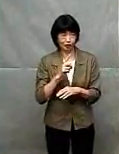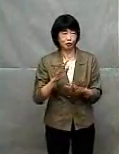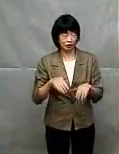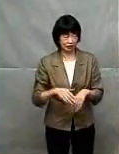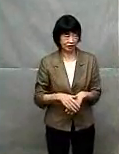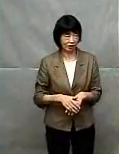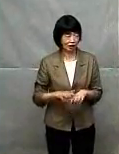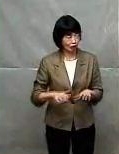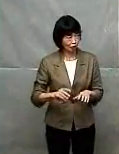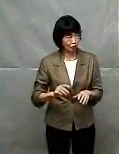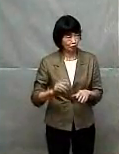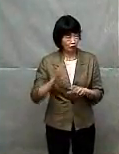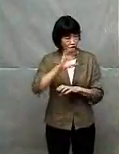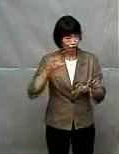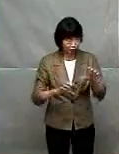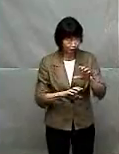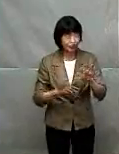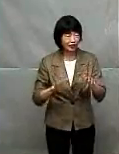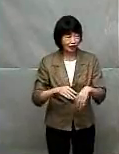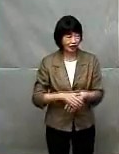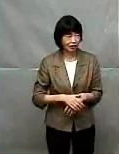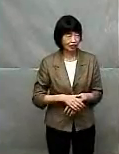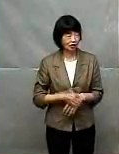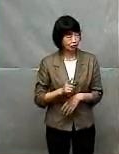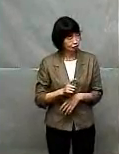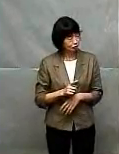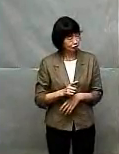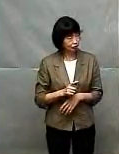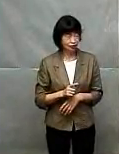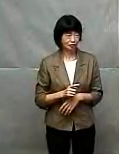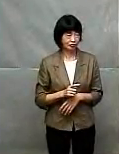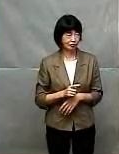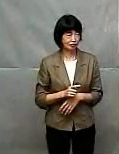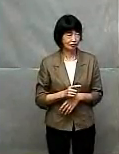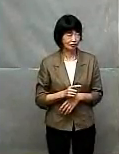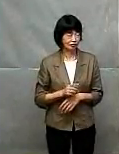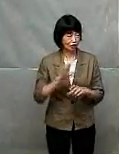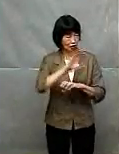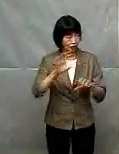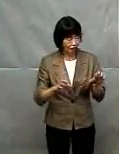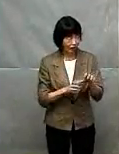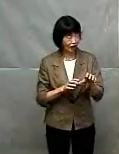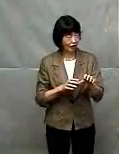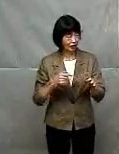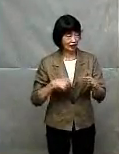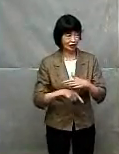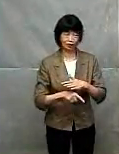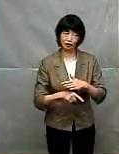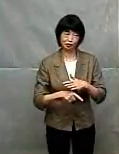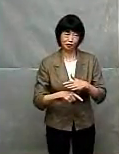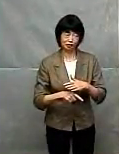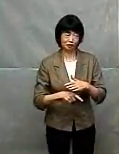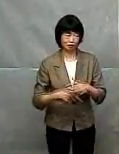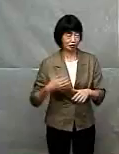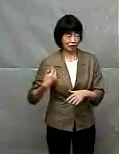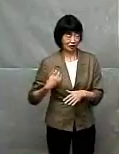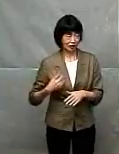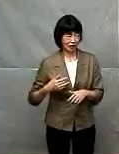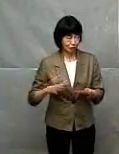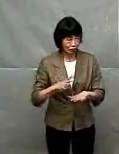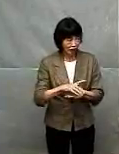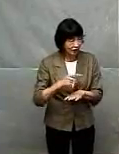称故意に変えたでしょう。すいません、ちょっと私も今気づきました。